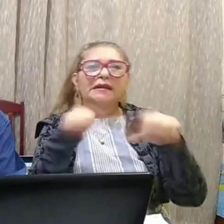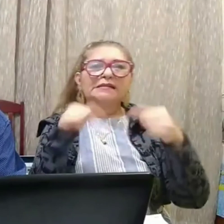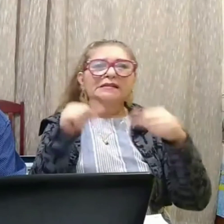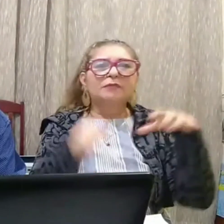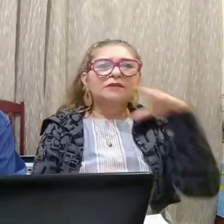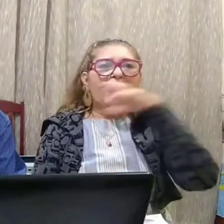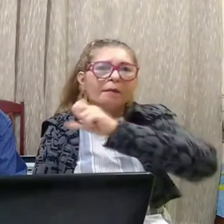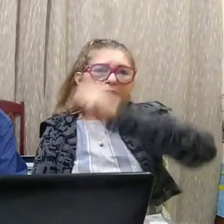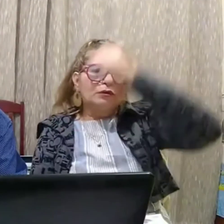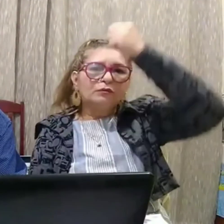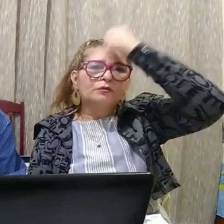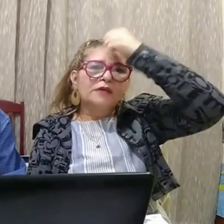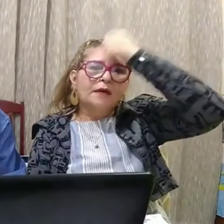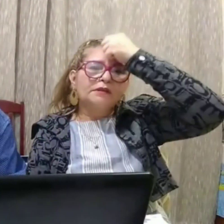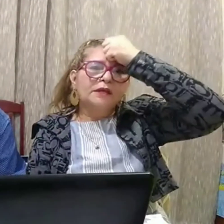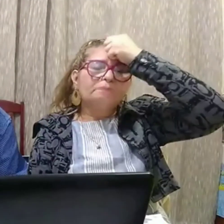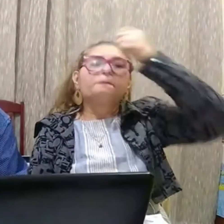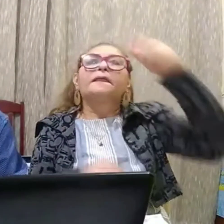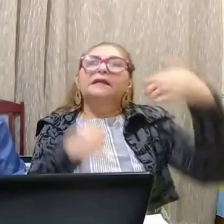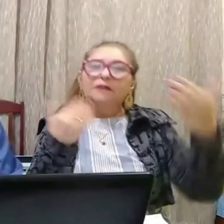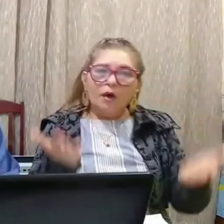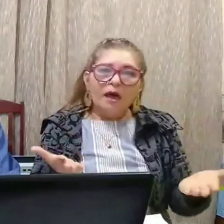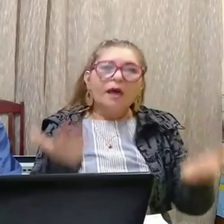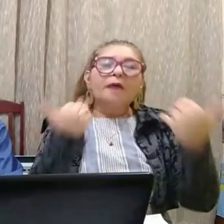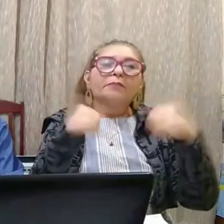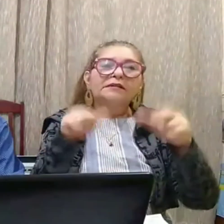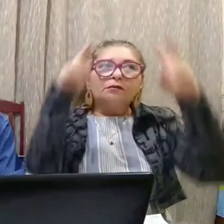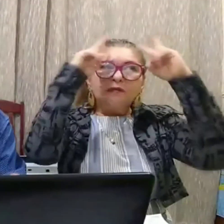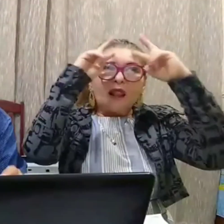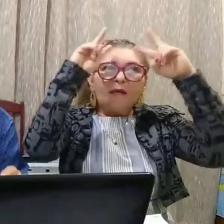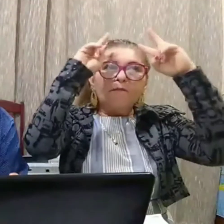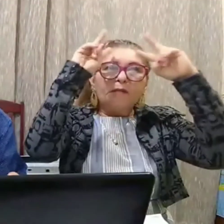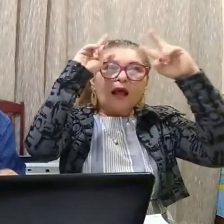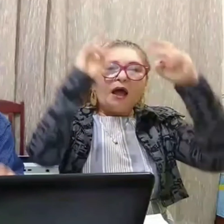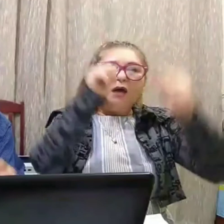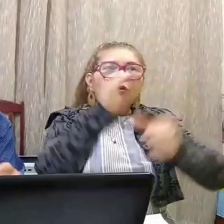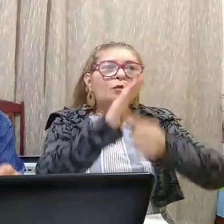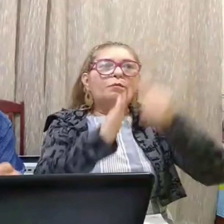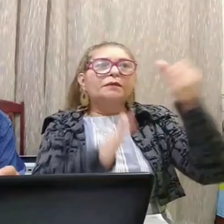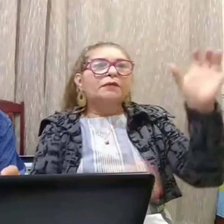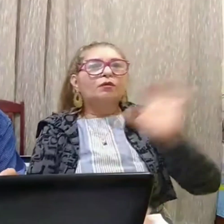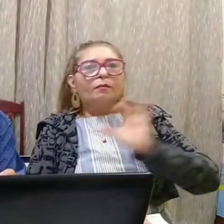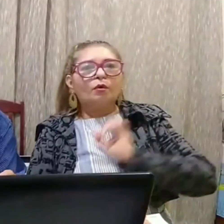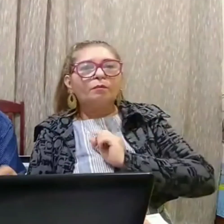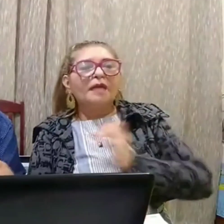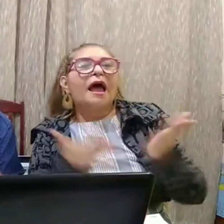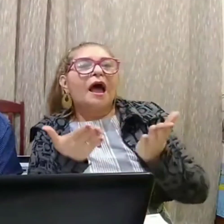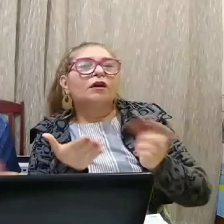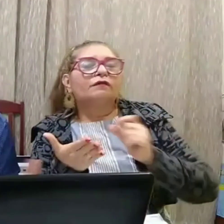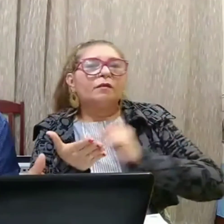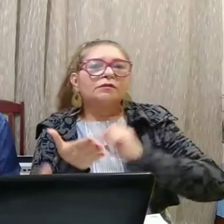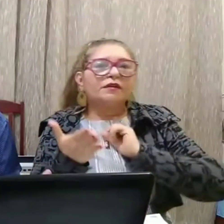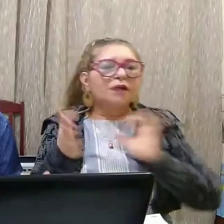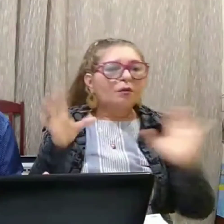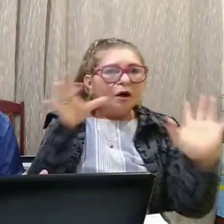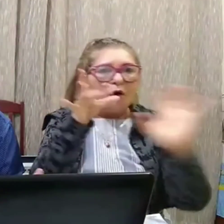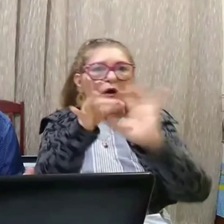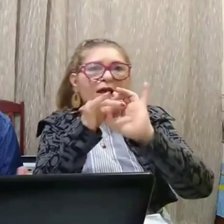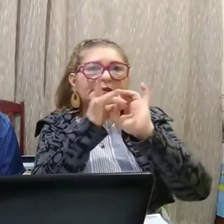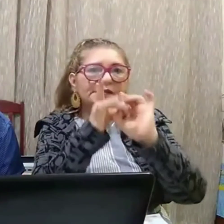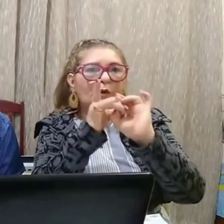nesta noite, próximo domingo, voltando ao primeiro amor. Nós vamos fazer uma correlação do texto que eu